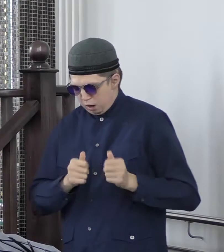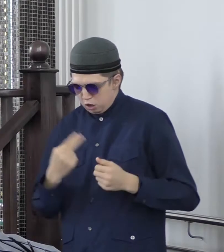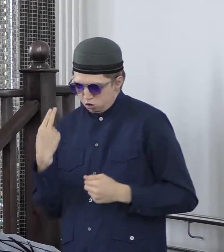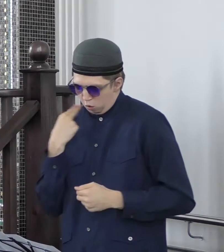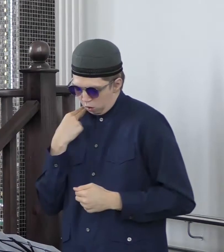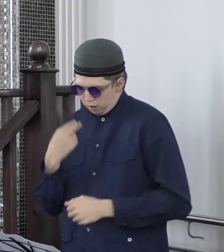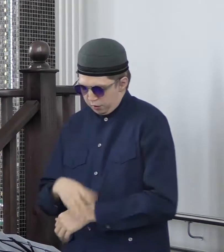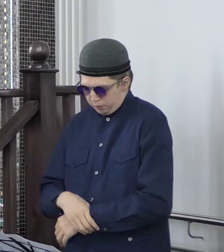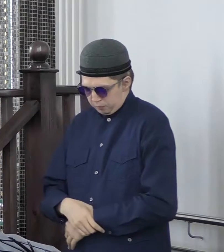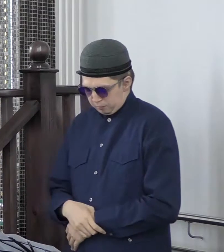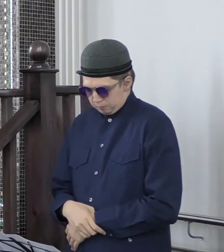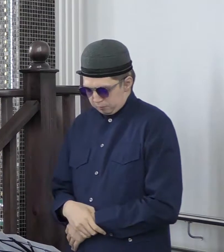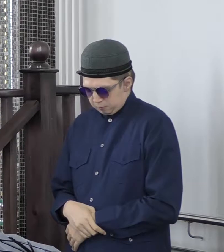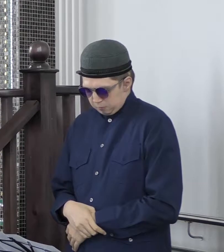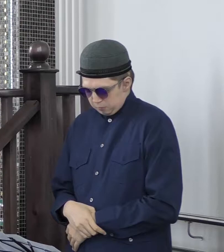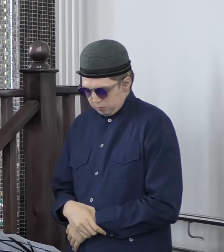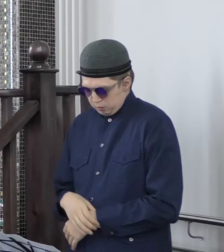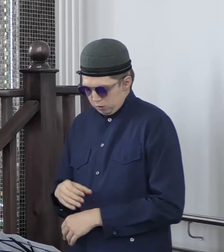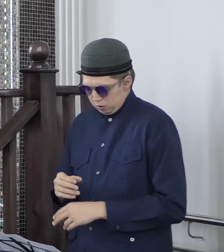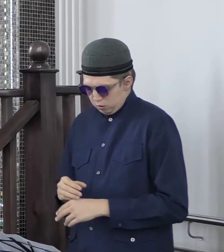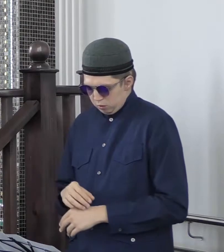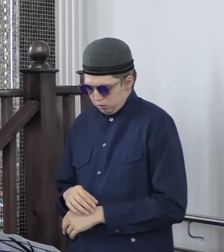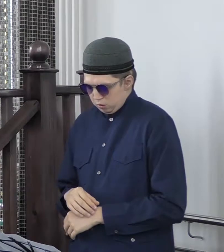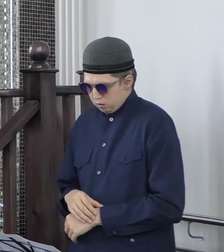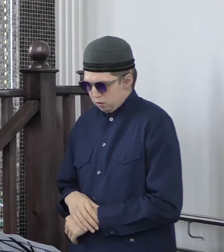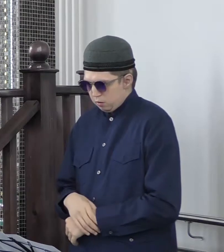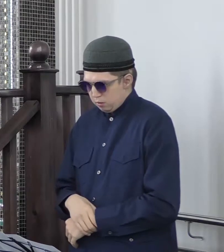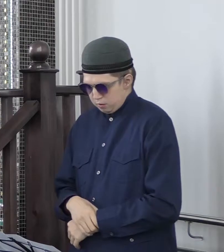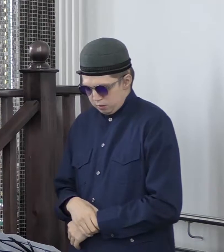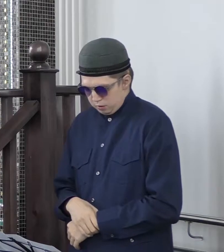Джабраил алейхиссалам килеп, пирамбарымызны ирәткән вакытта, мәл ихсану.